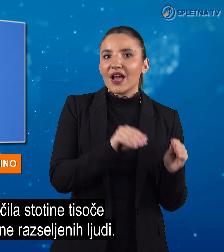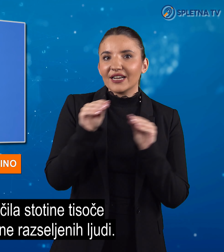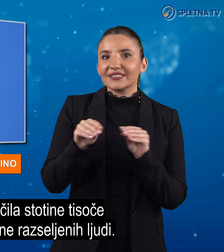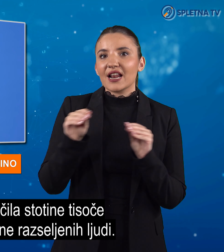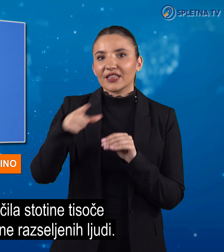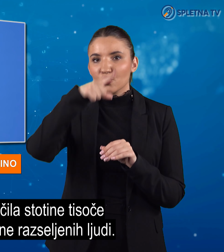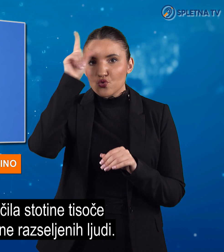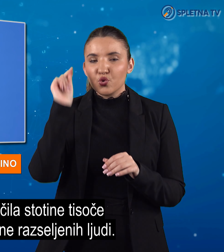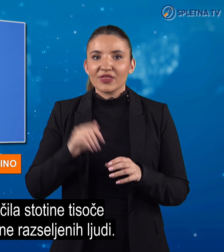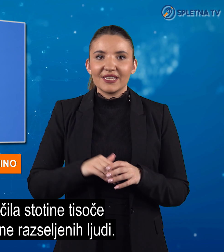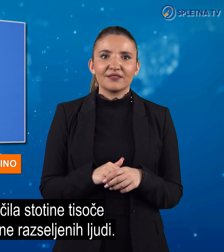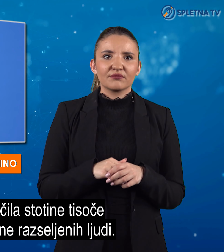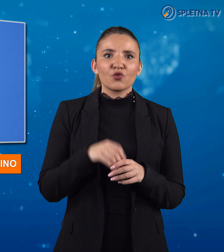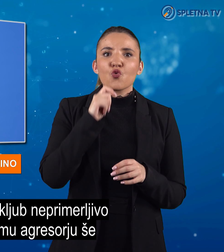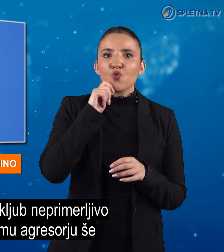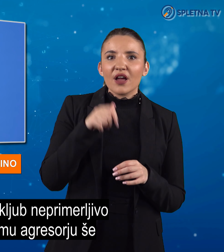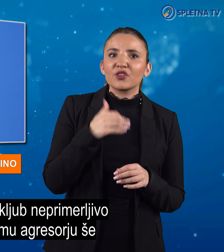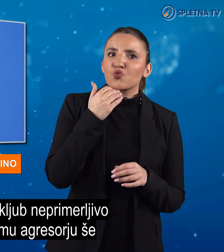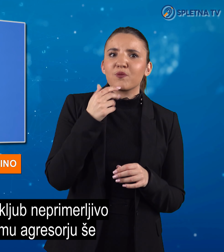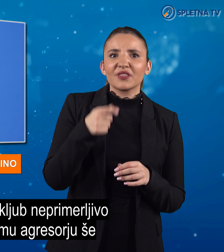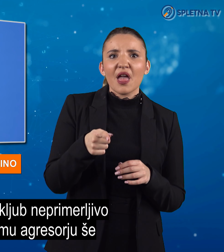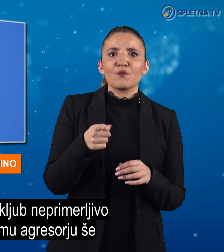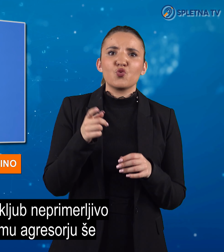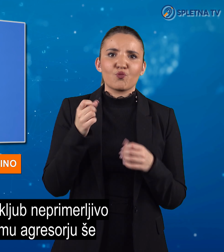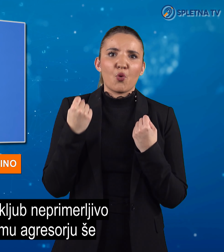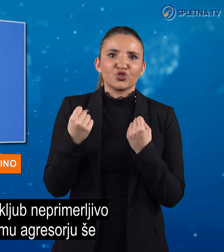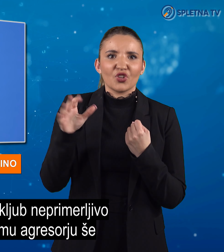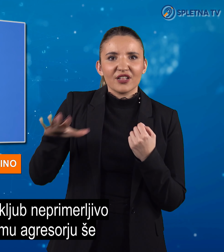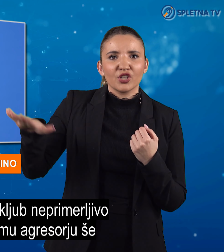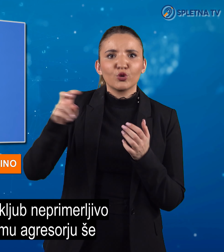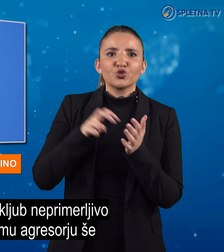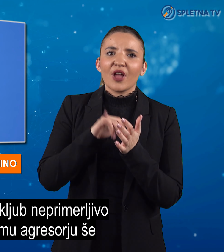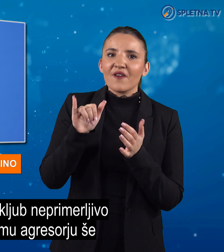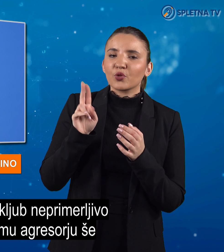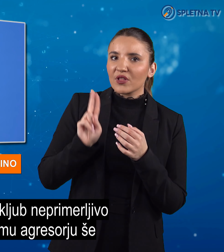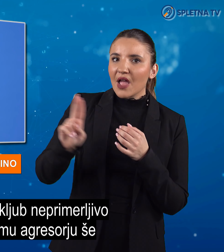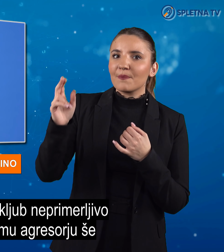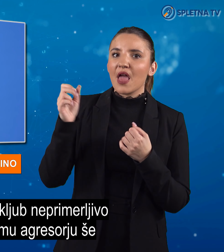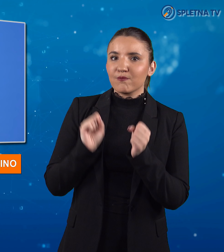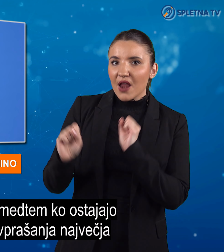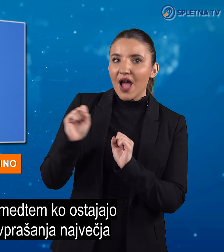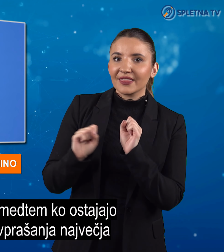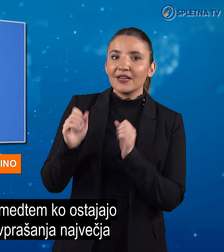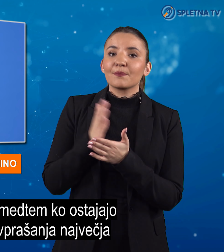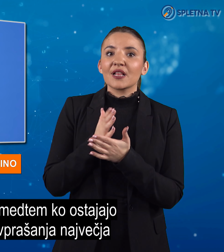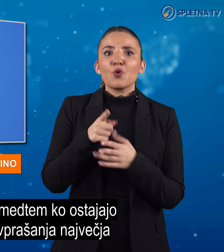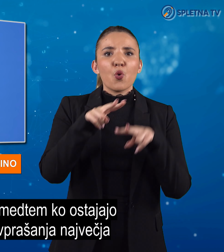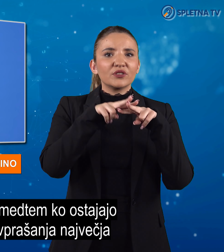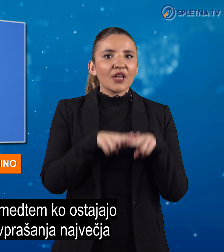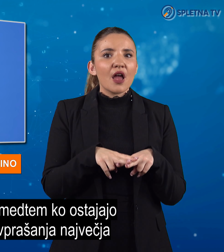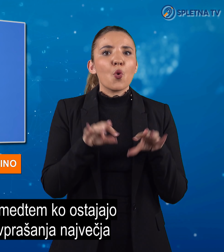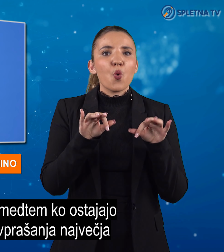ljudi. Ukrajina se kljub neprimerljivo močnejšemu agresorju še naprej brani, medtem ko